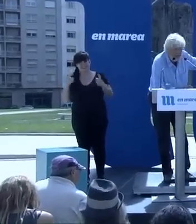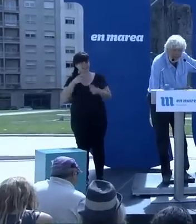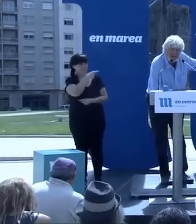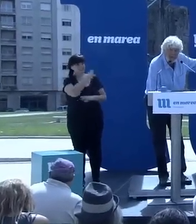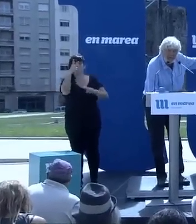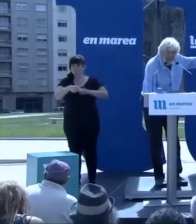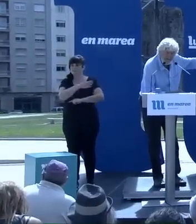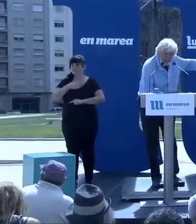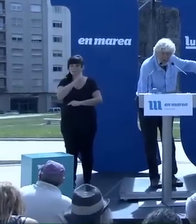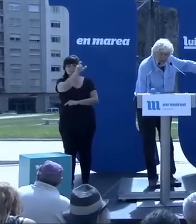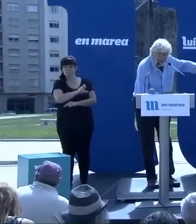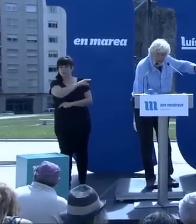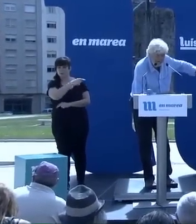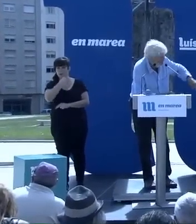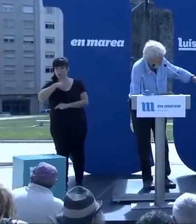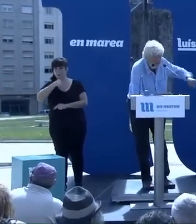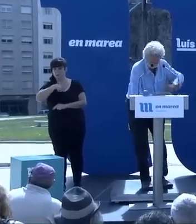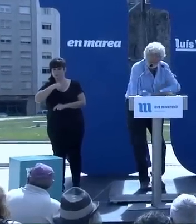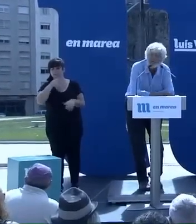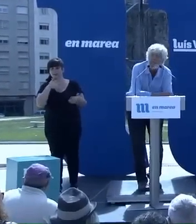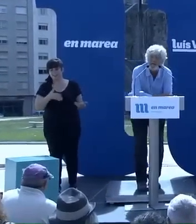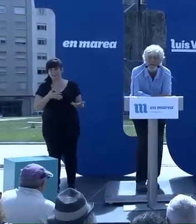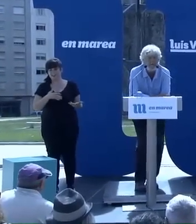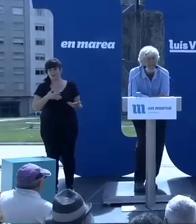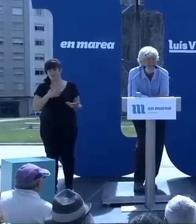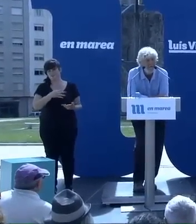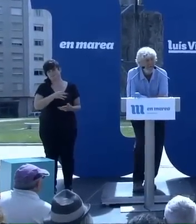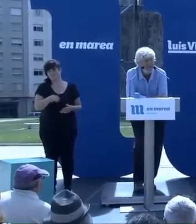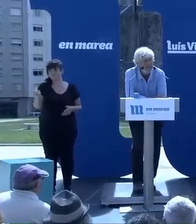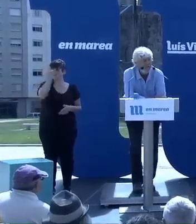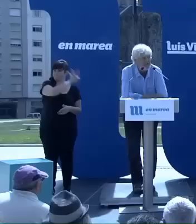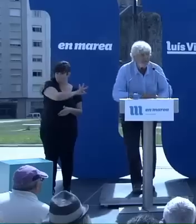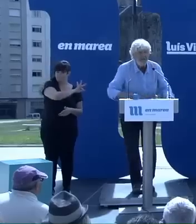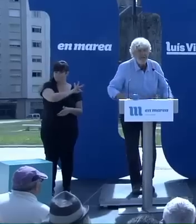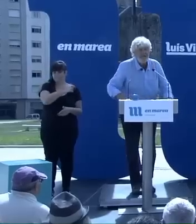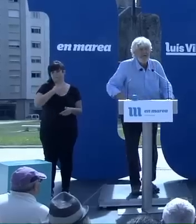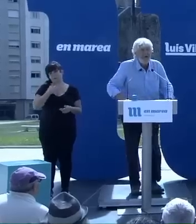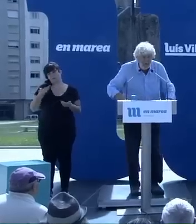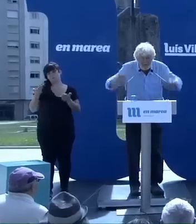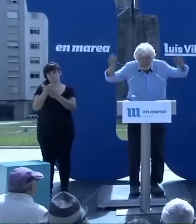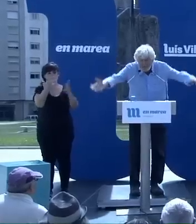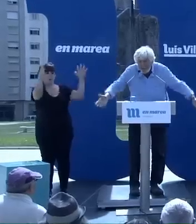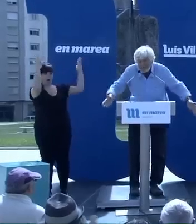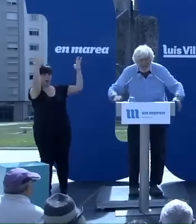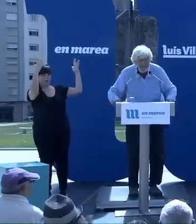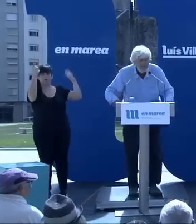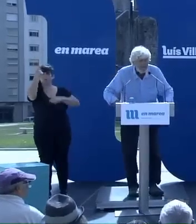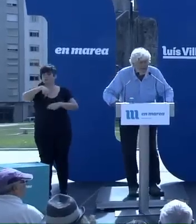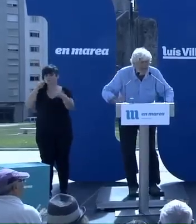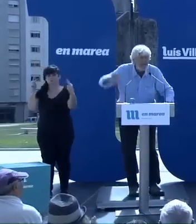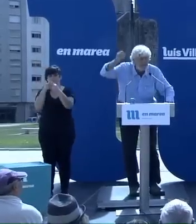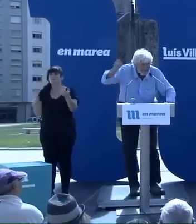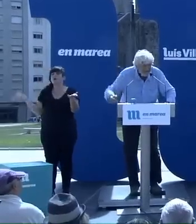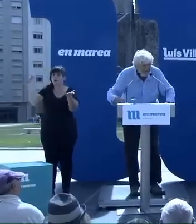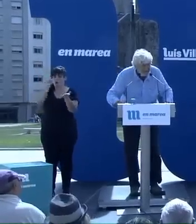home é o que vai suceder agora aquí no uso da palabra e eu pido un aplauso para él. E volverémonos ver